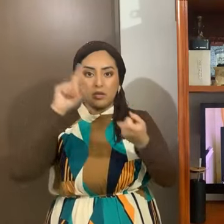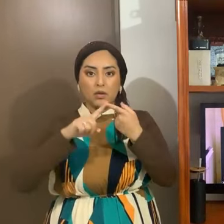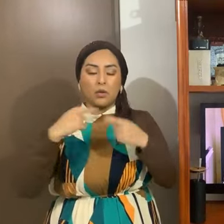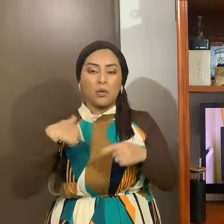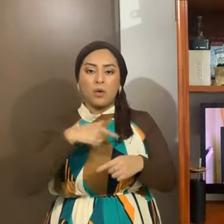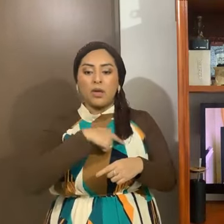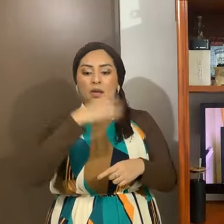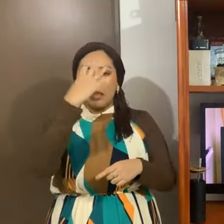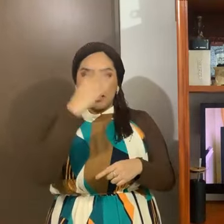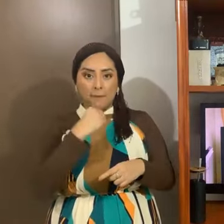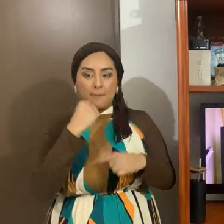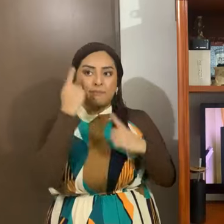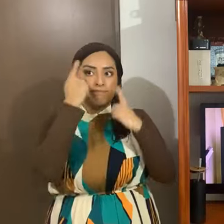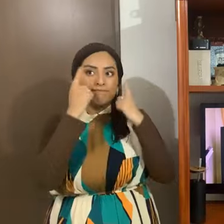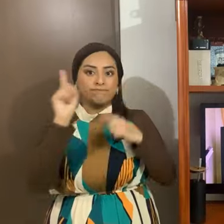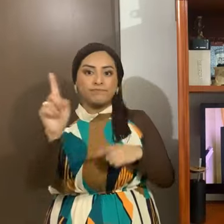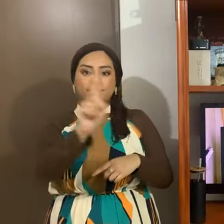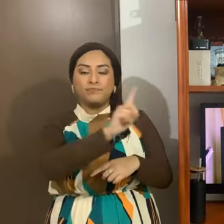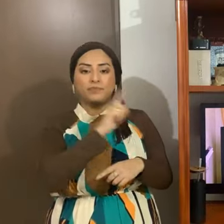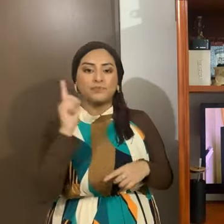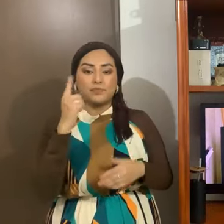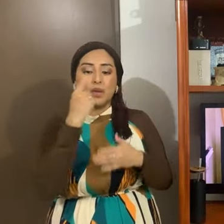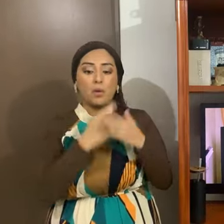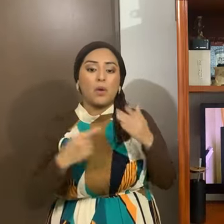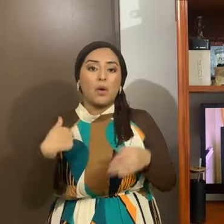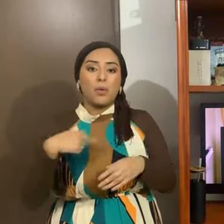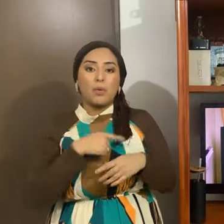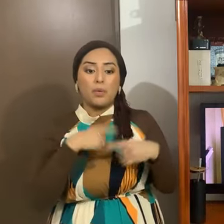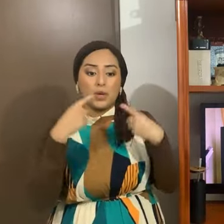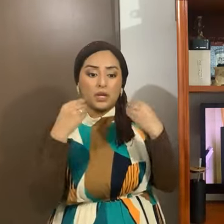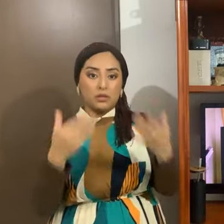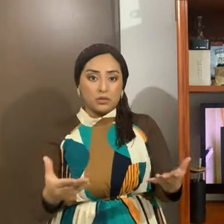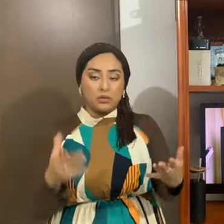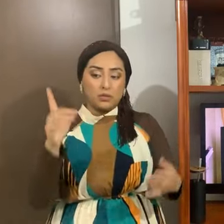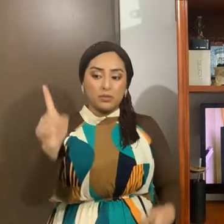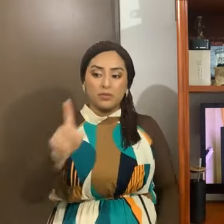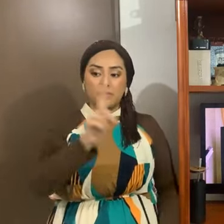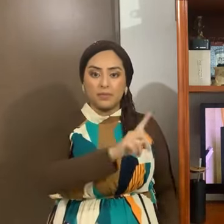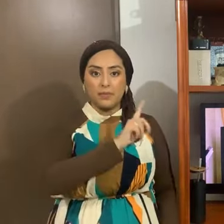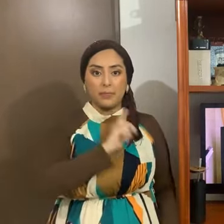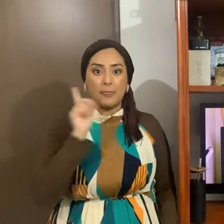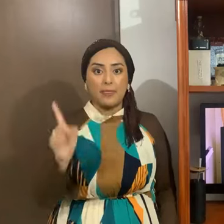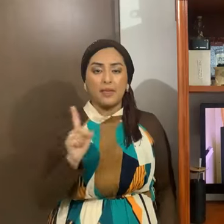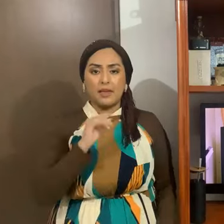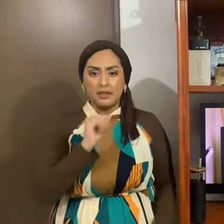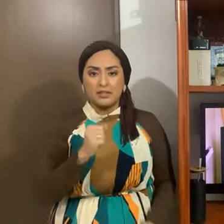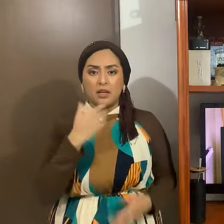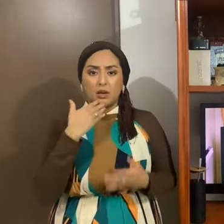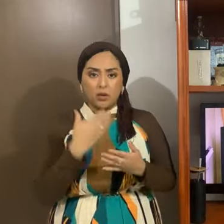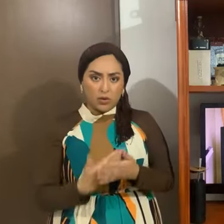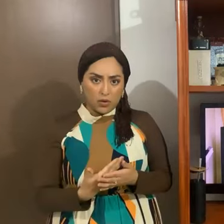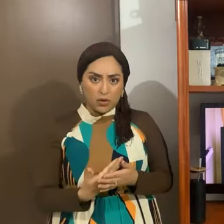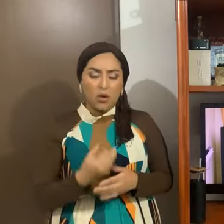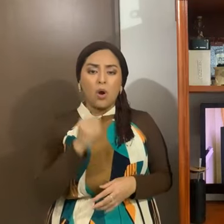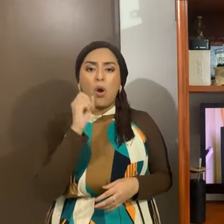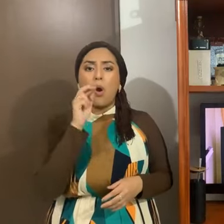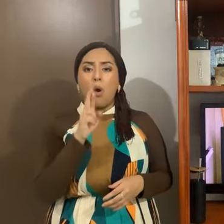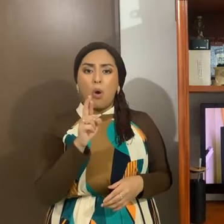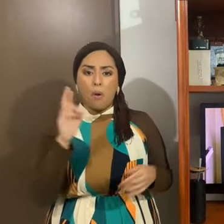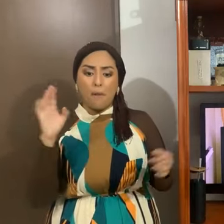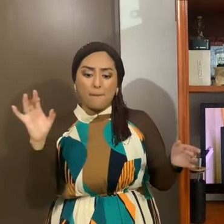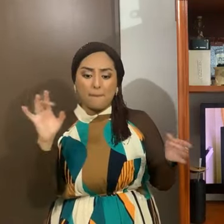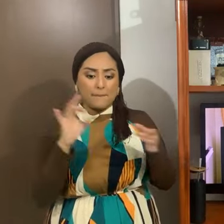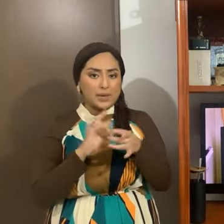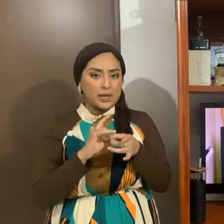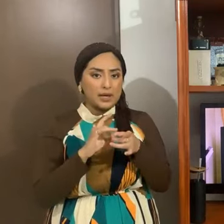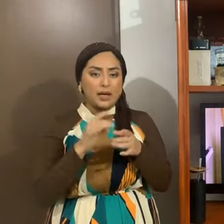nos acostamos. Lo que hacemos cada uno de nosotros, ¿es beneficioso o está